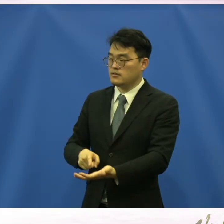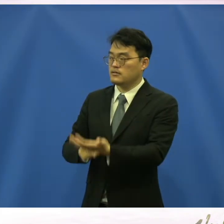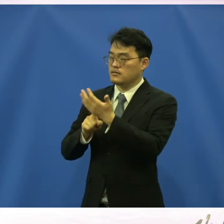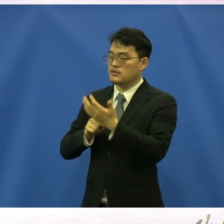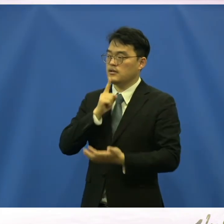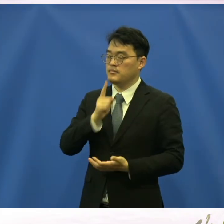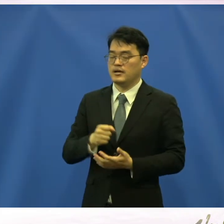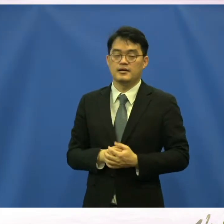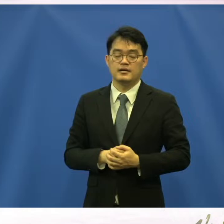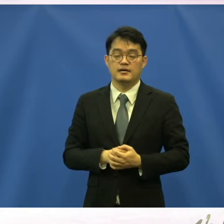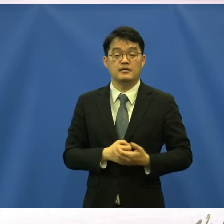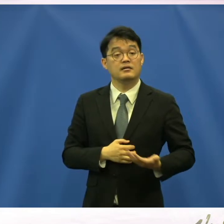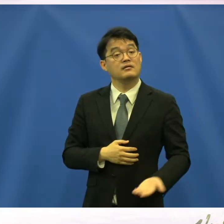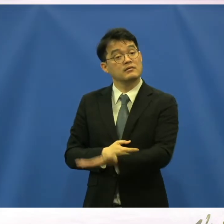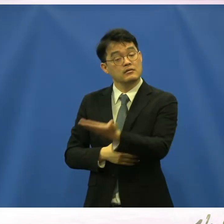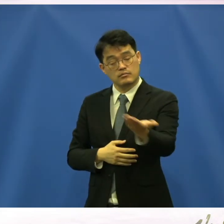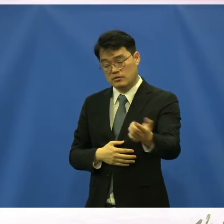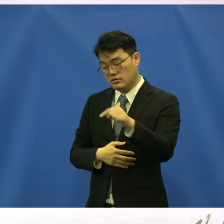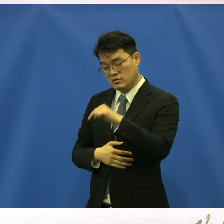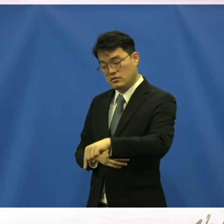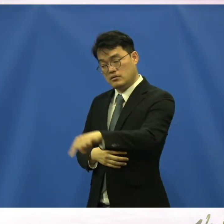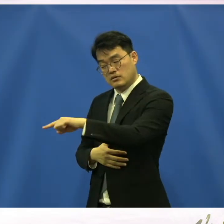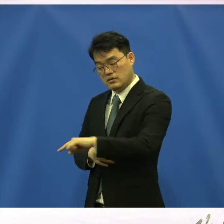저는 우리가 이런 삶을 살아야 될 줄로 믿습니다.